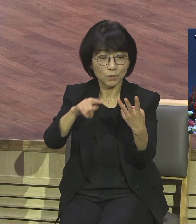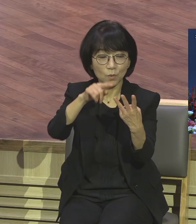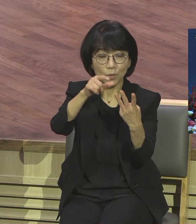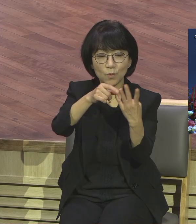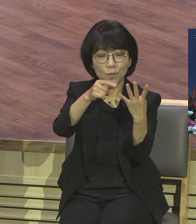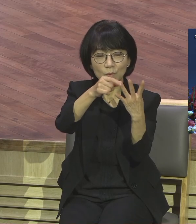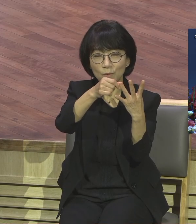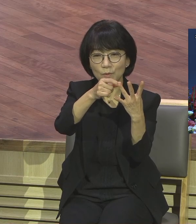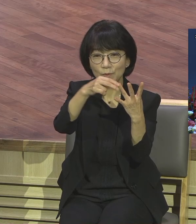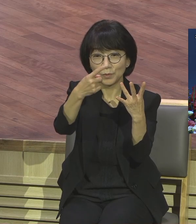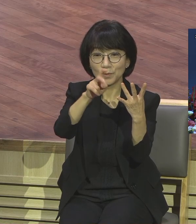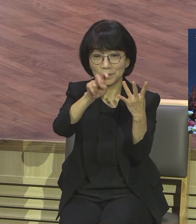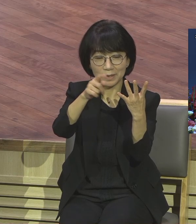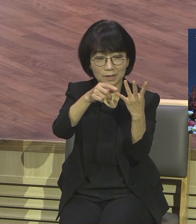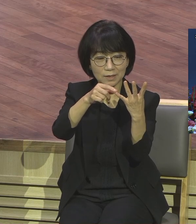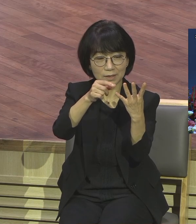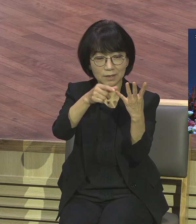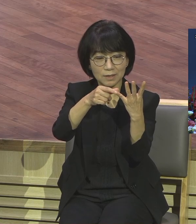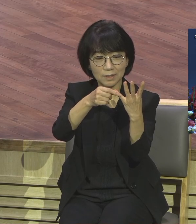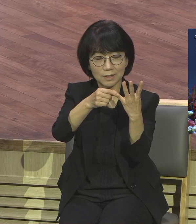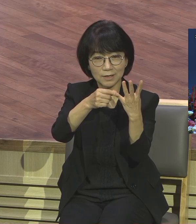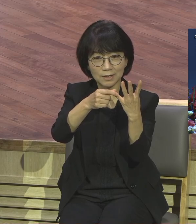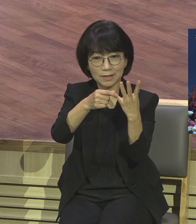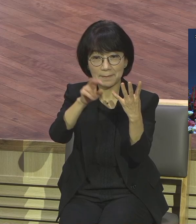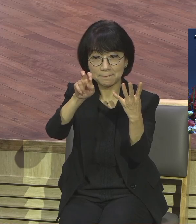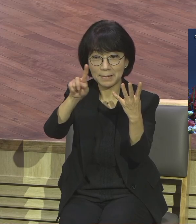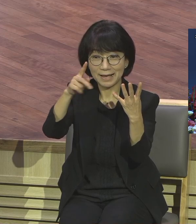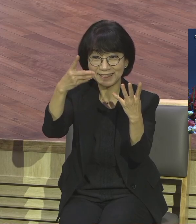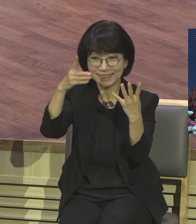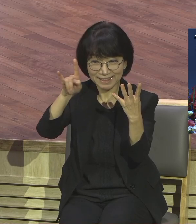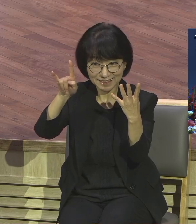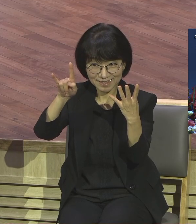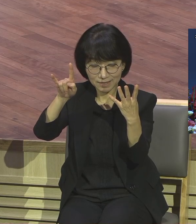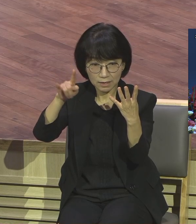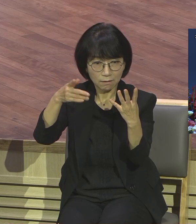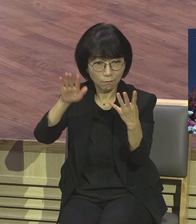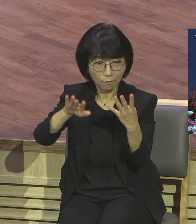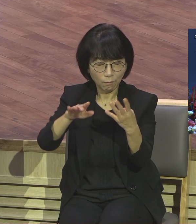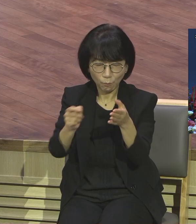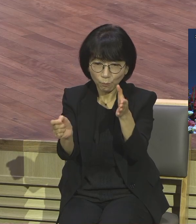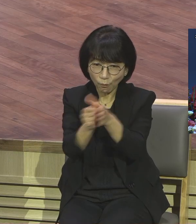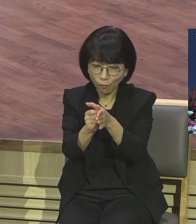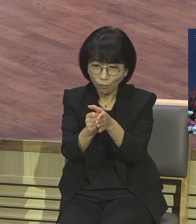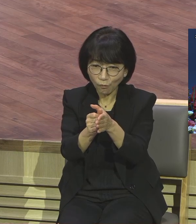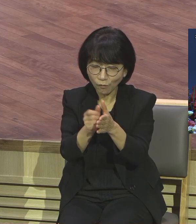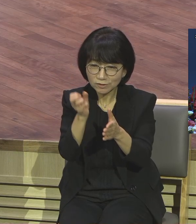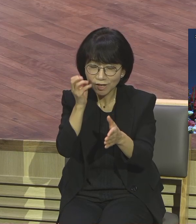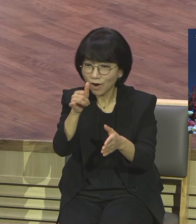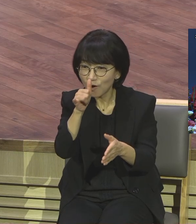이 두 번째 팀 중에 그 나오는데 어떤 표현이 독특하다고 느끼십니까?